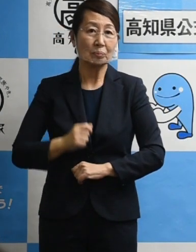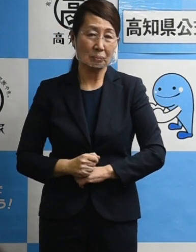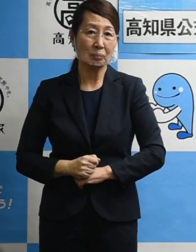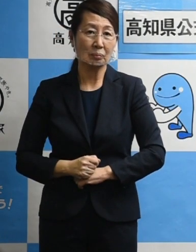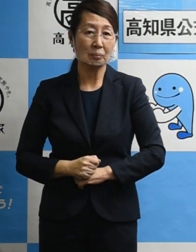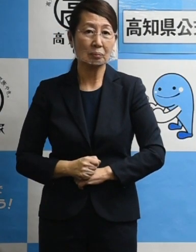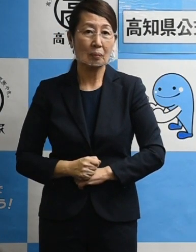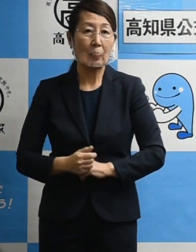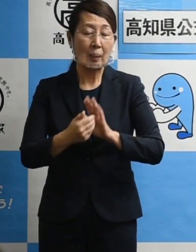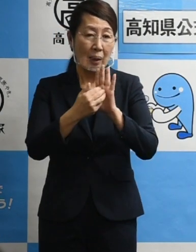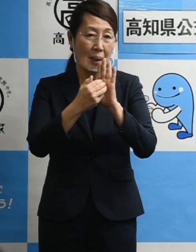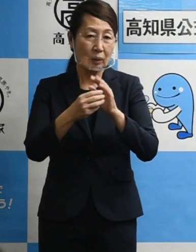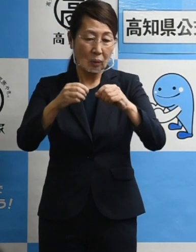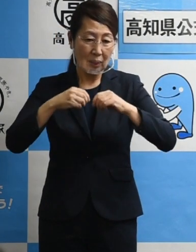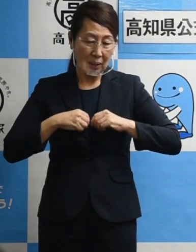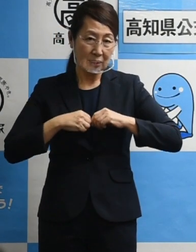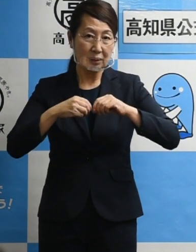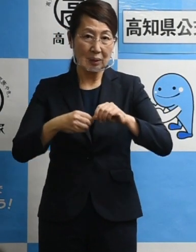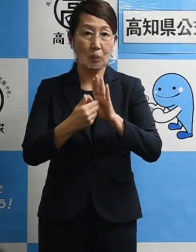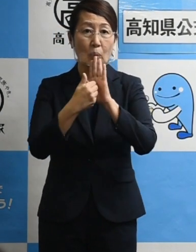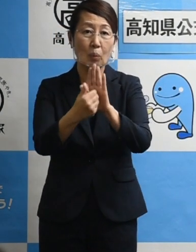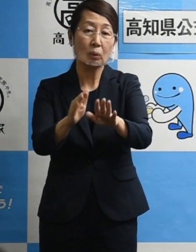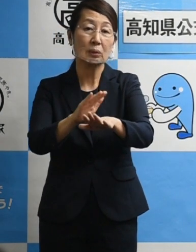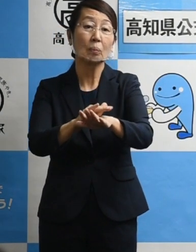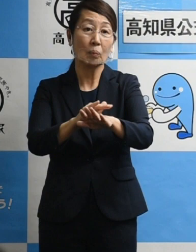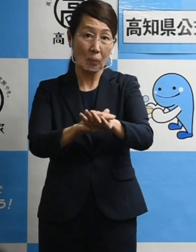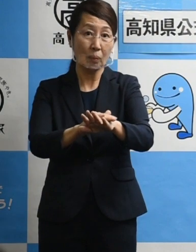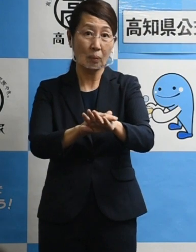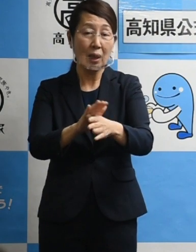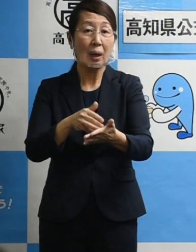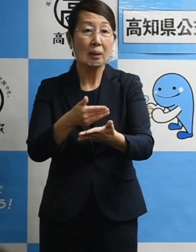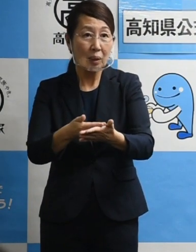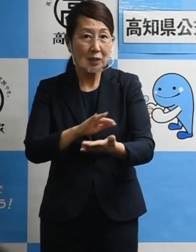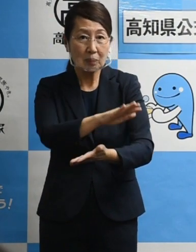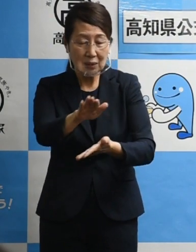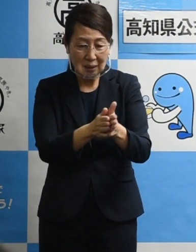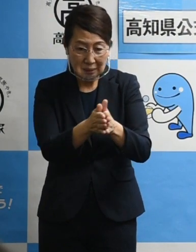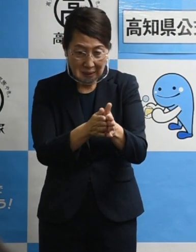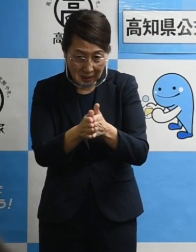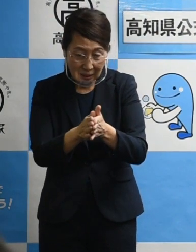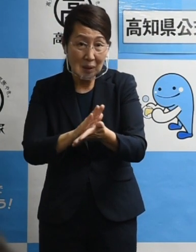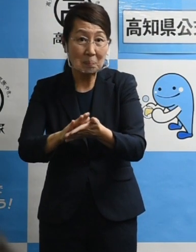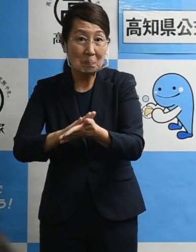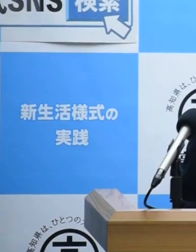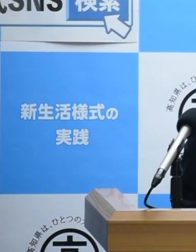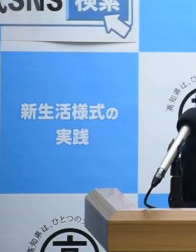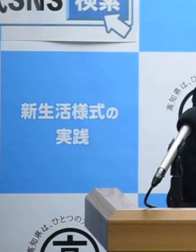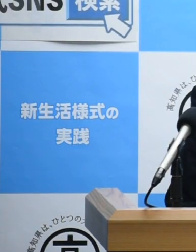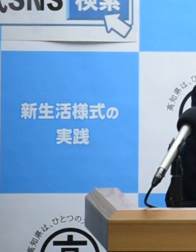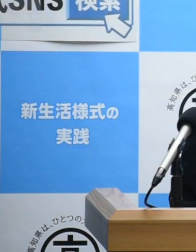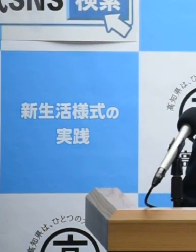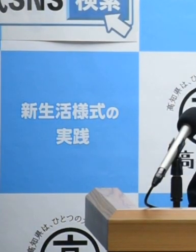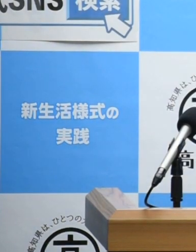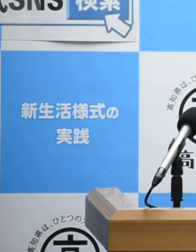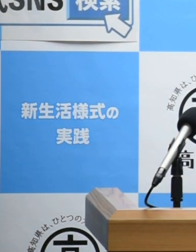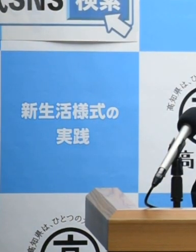大防止策の徹底という点につきまして改めて県民の皆さんにご協力をお願いいたしたい。本日